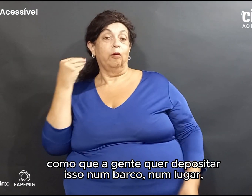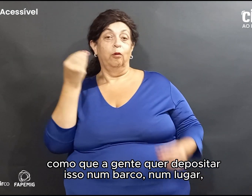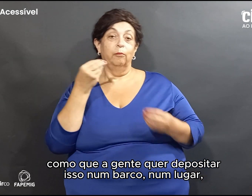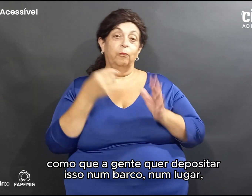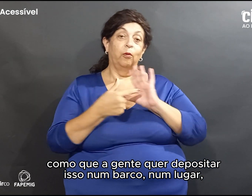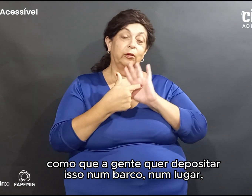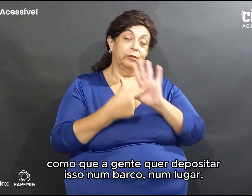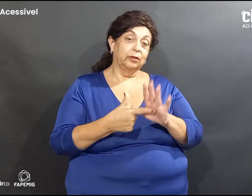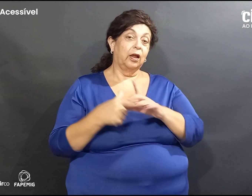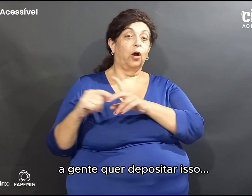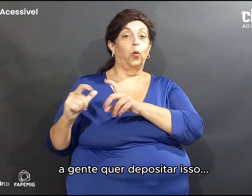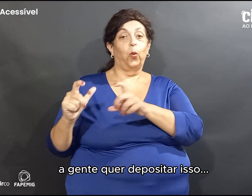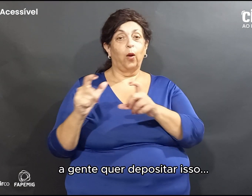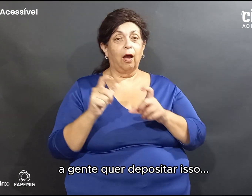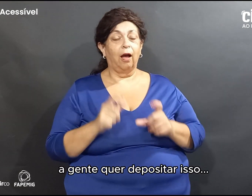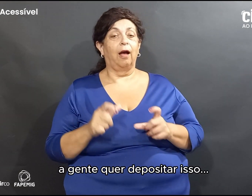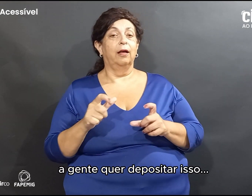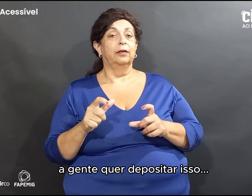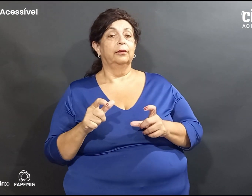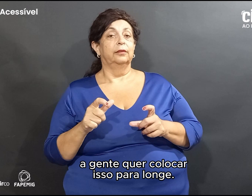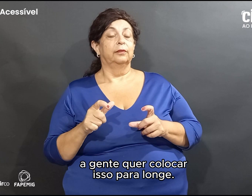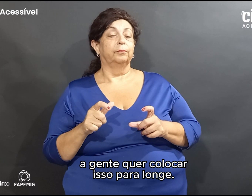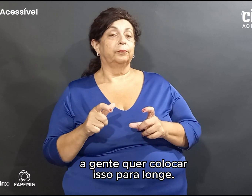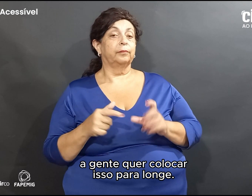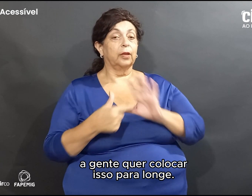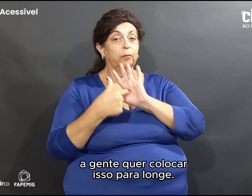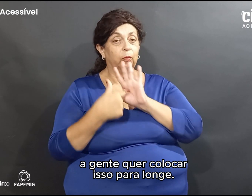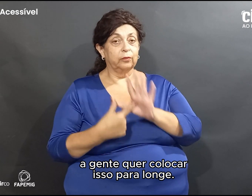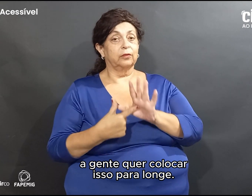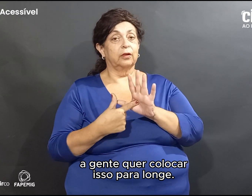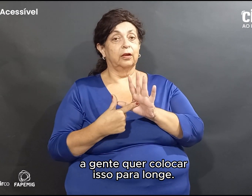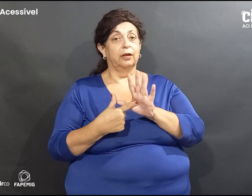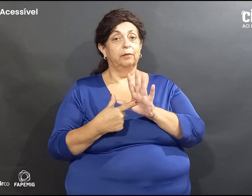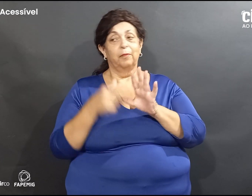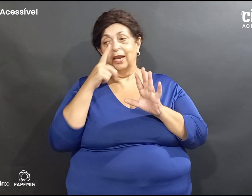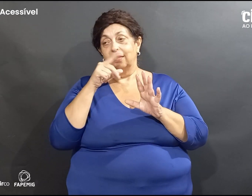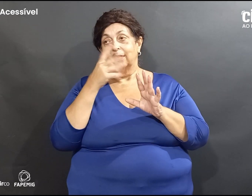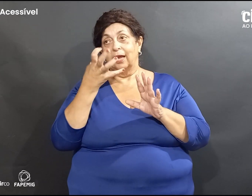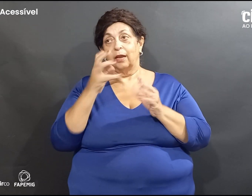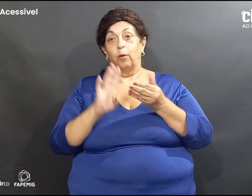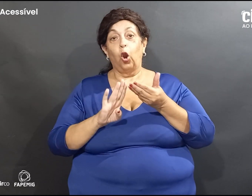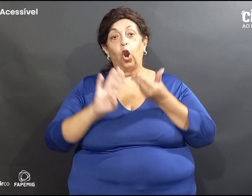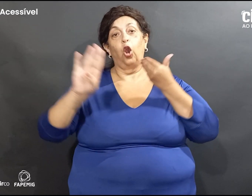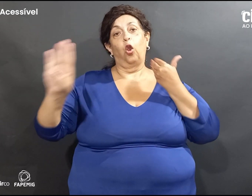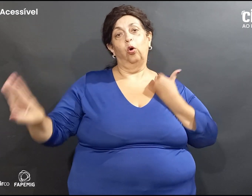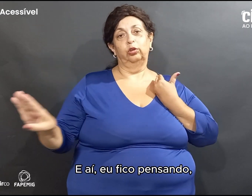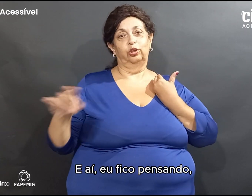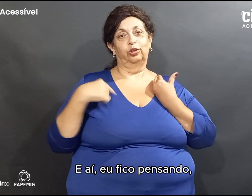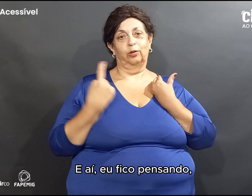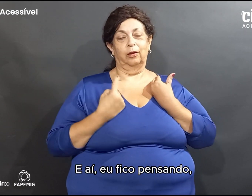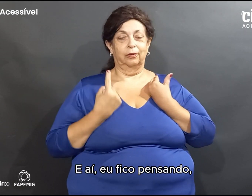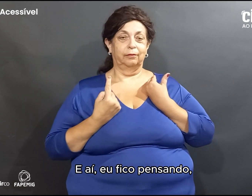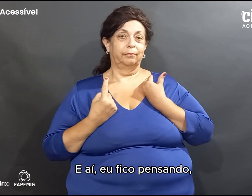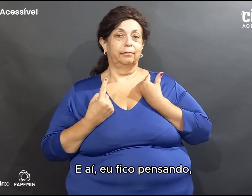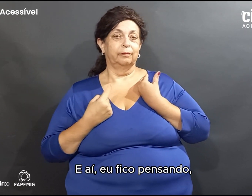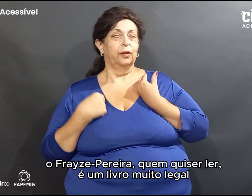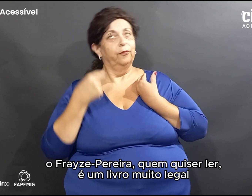num lugar, a gente quer depositar isso, a gente quer colocar isso para longe, né? E aí eu fico pensando,